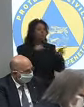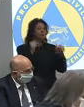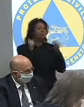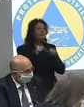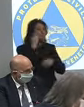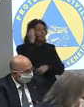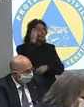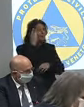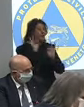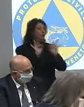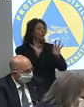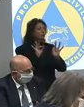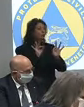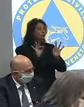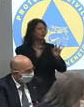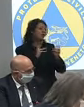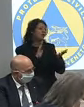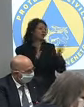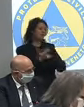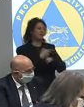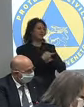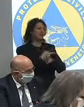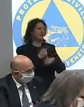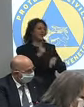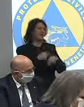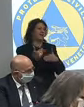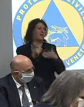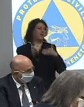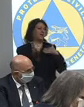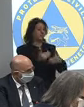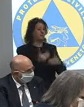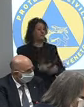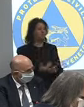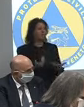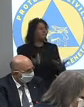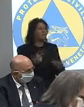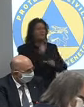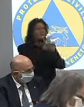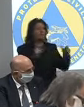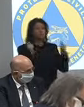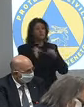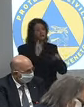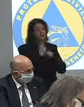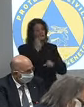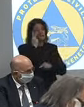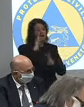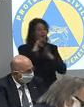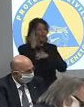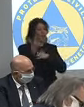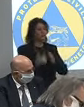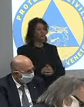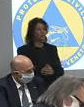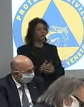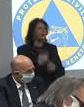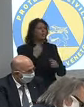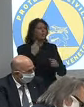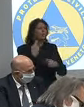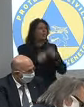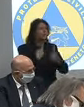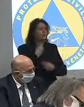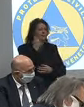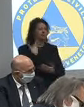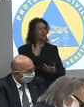Questo paese, se vuole riscattarsi, deve guardare oltre. Non può essere il paese che i politici sono tutti ladri, i preti